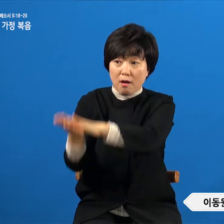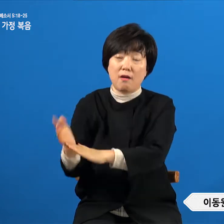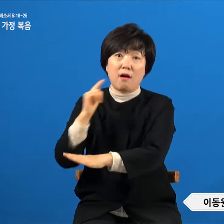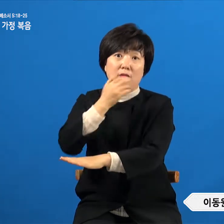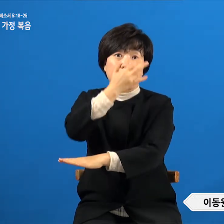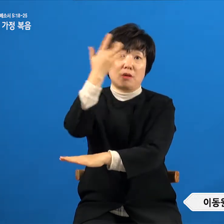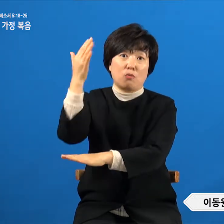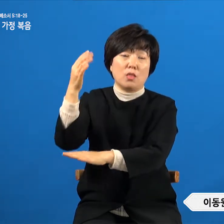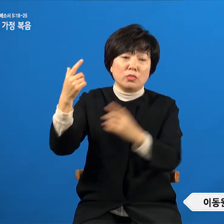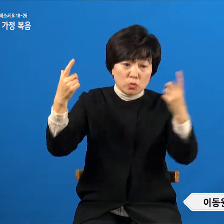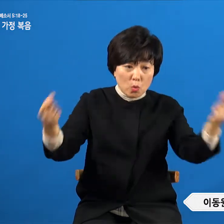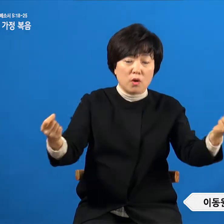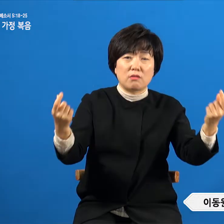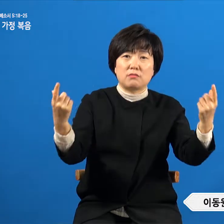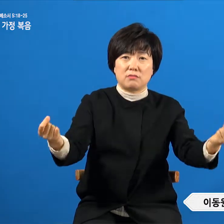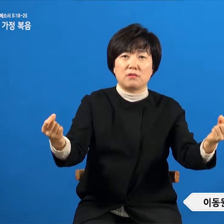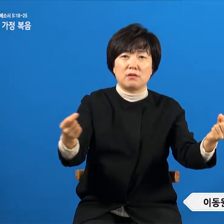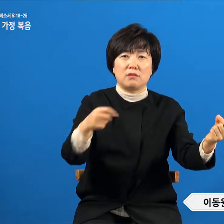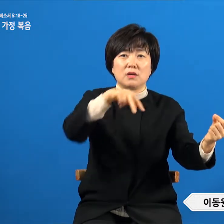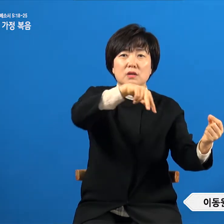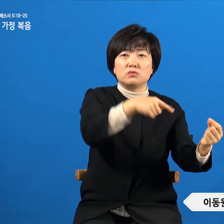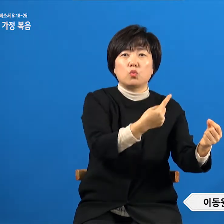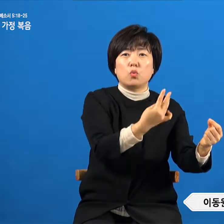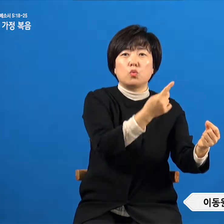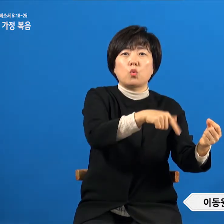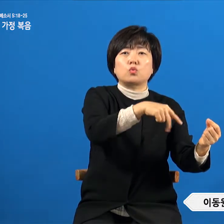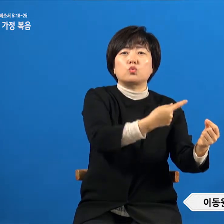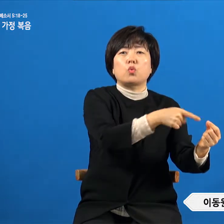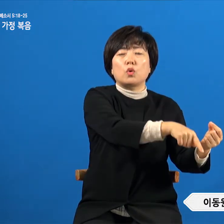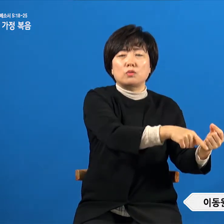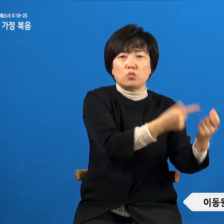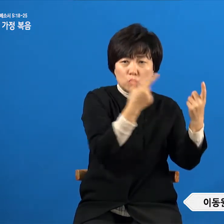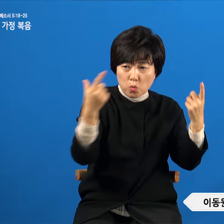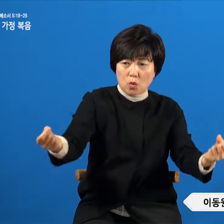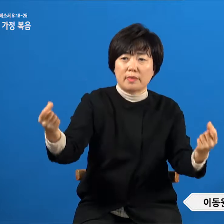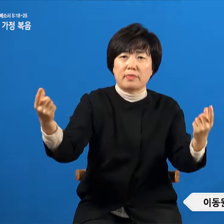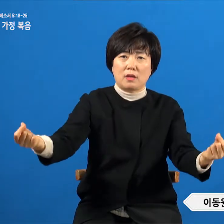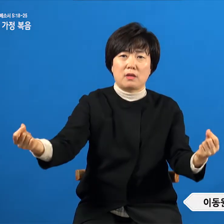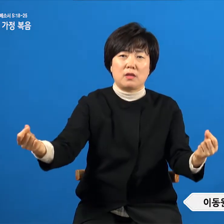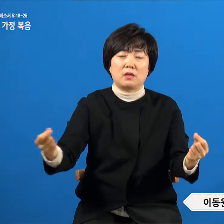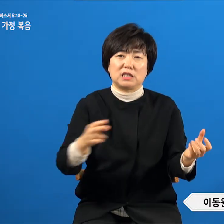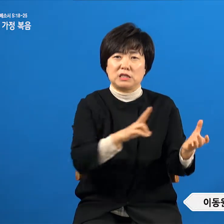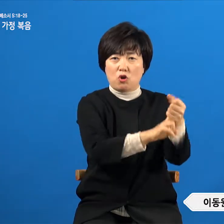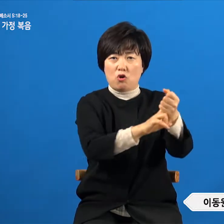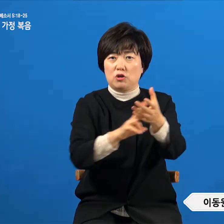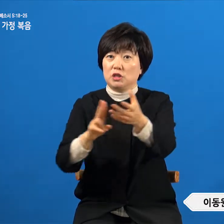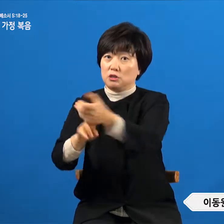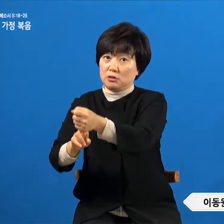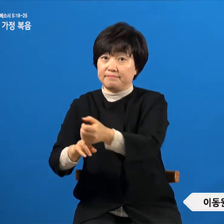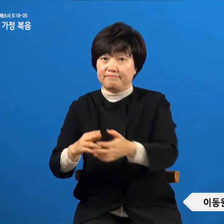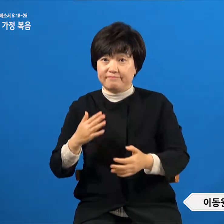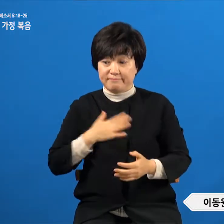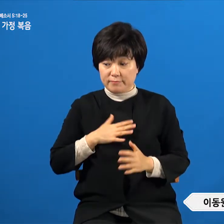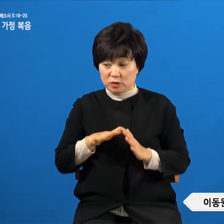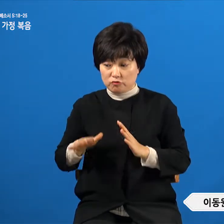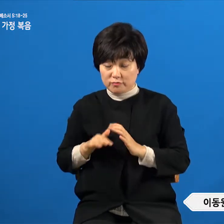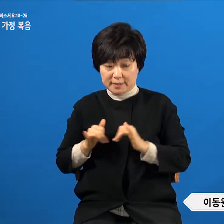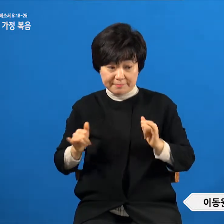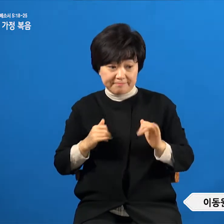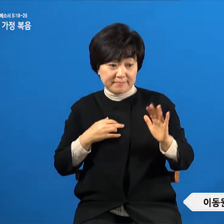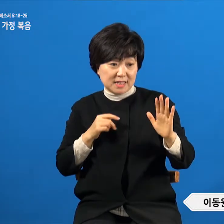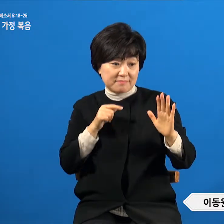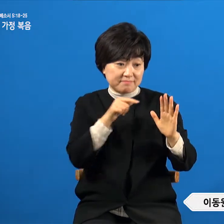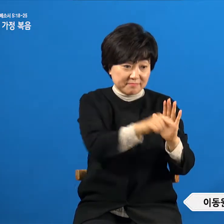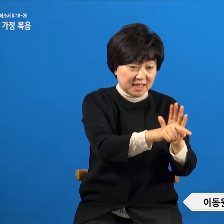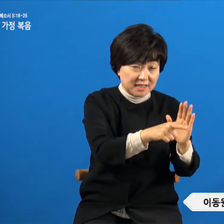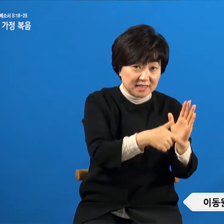변했어요. 똑같은 역사가 여러분 소록도에 일어났다는 사실을 아십니까? 저 일행이 소록도를 방문했을